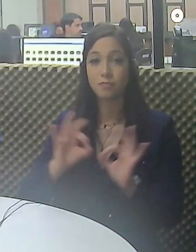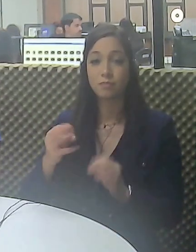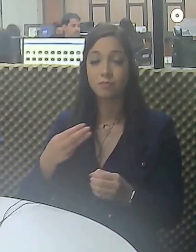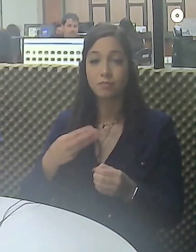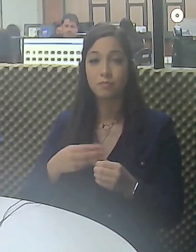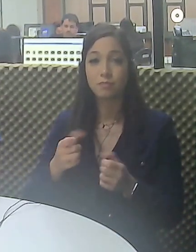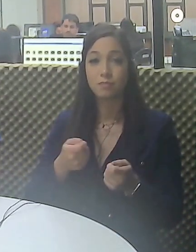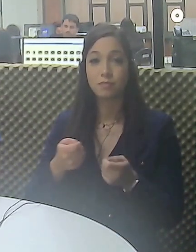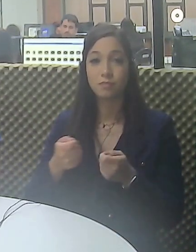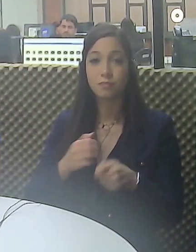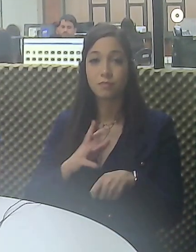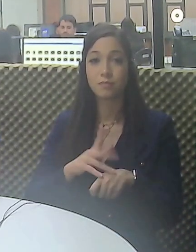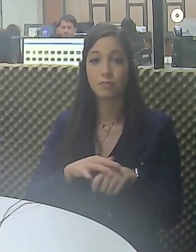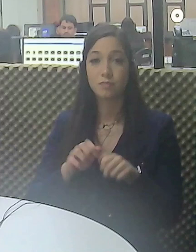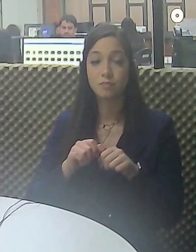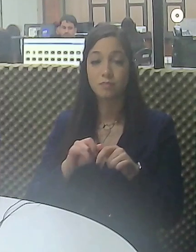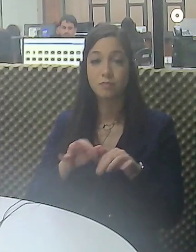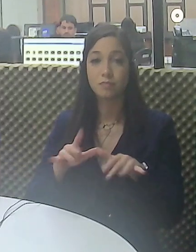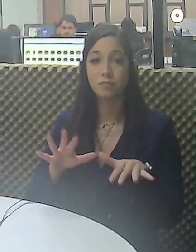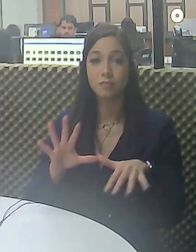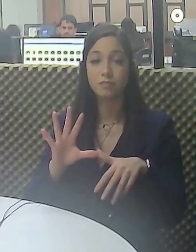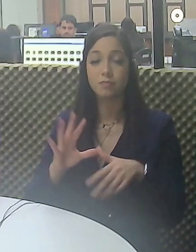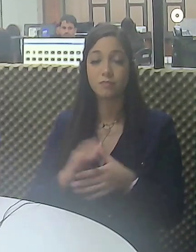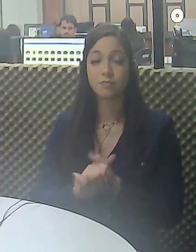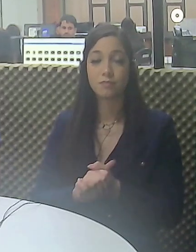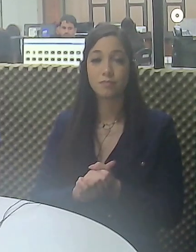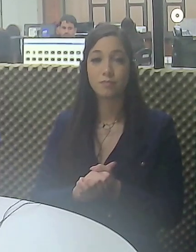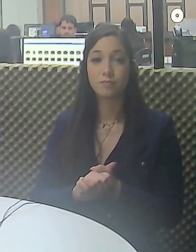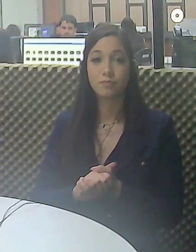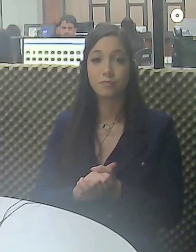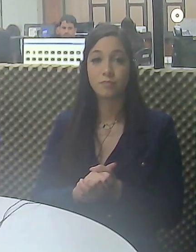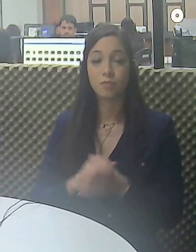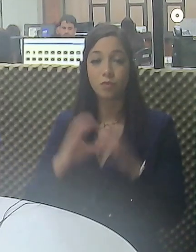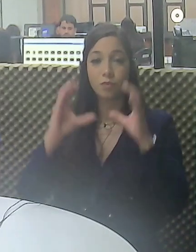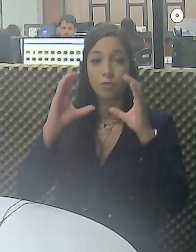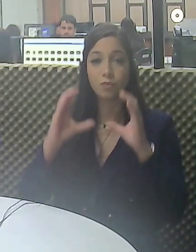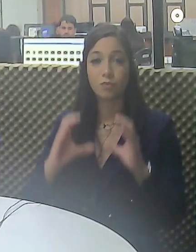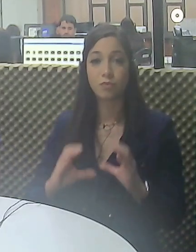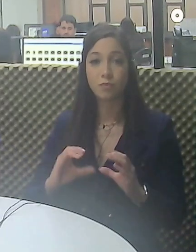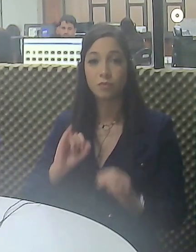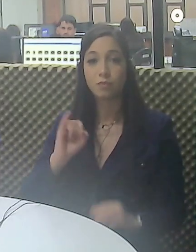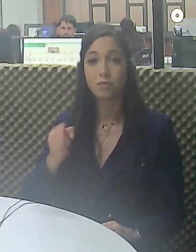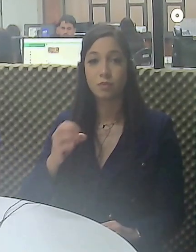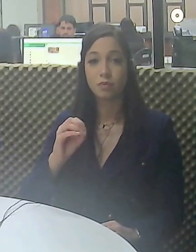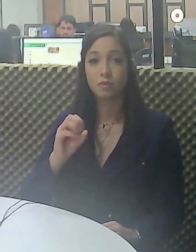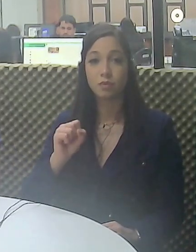de Controle das Doenças Transmitidas pelo Aedes. O coordenador do programa, José